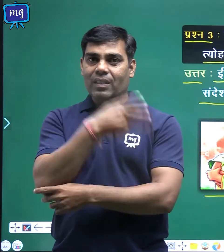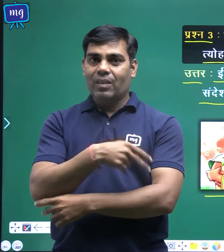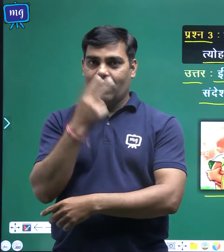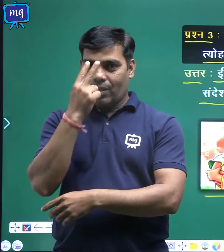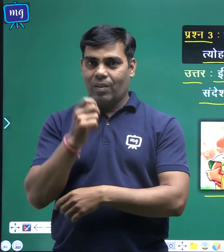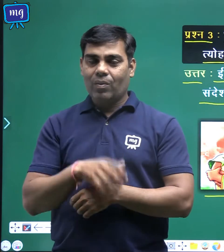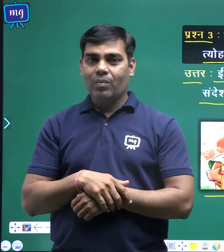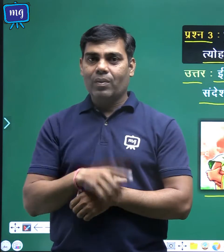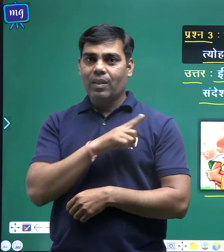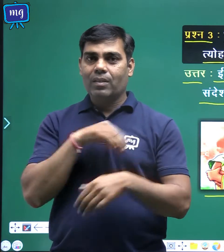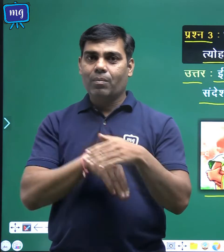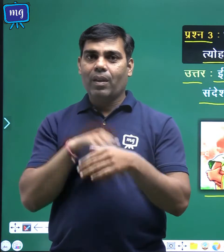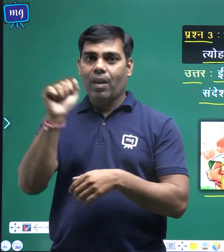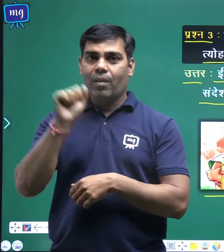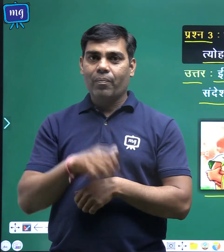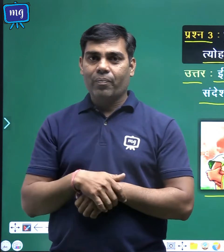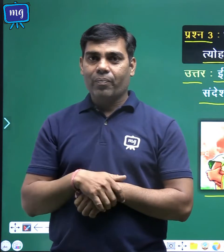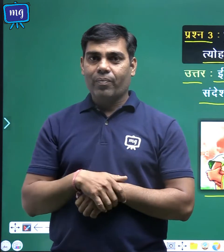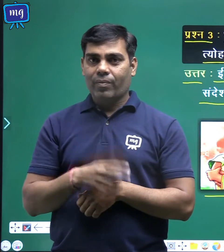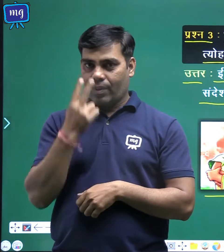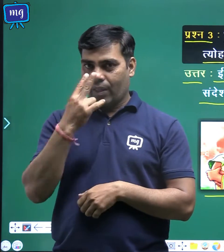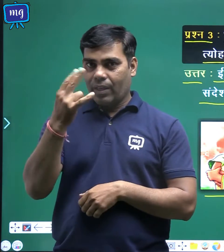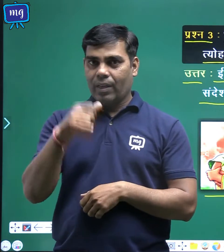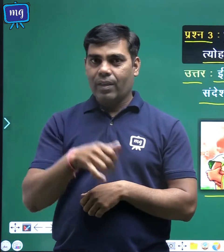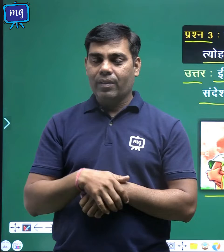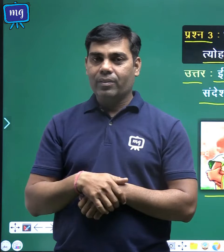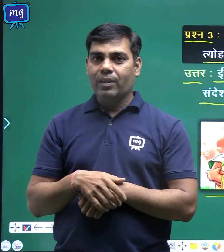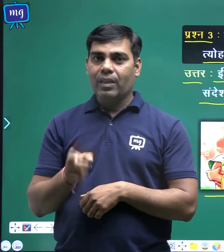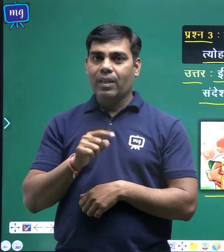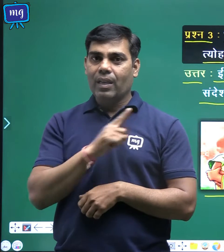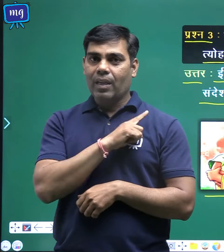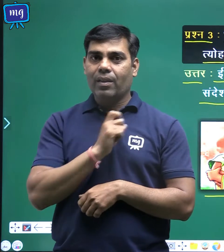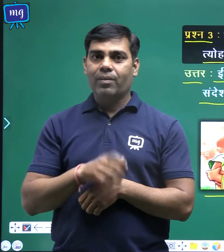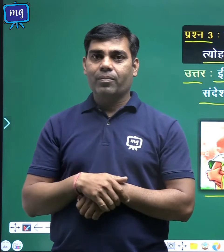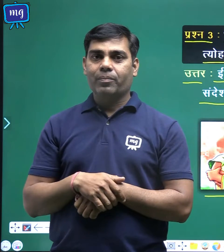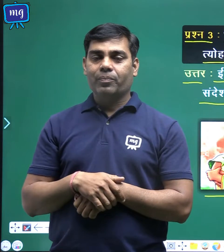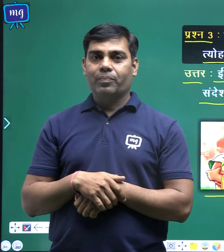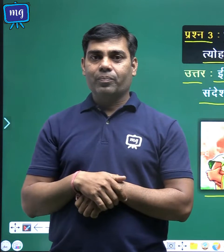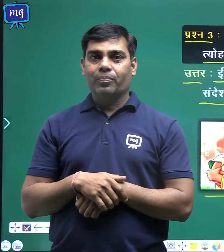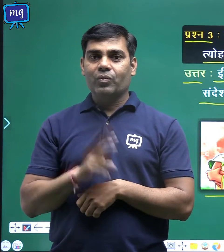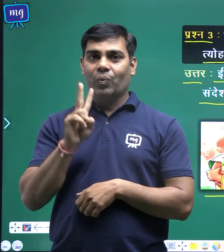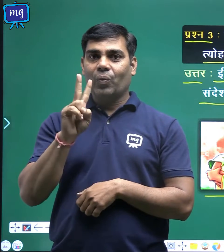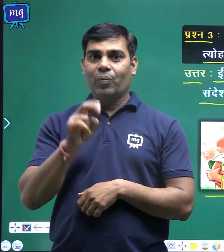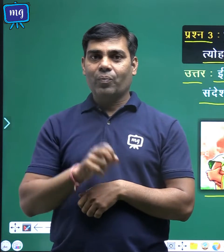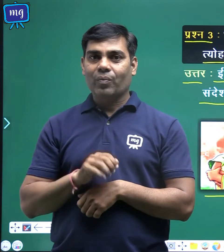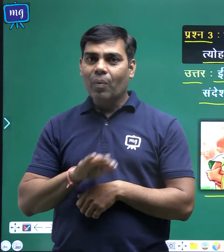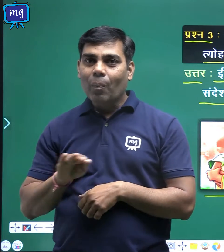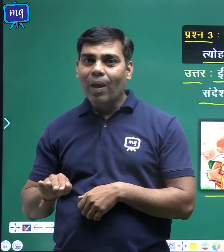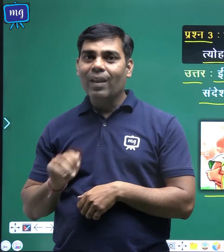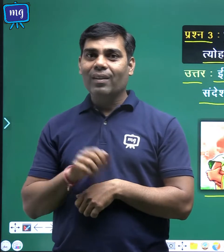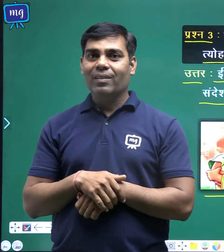देखो, इसमें आप देख रहे हैं कि ये 2